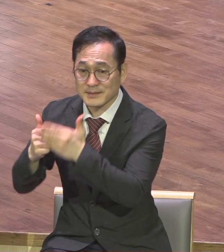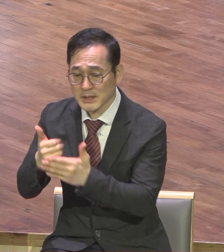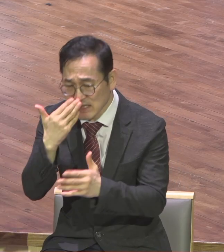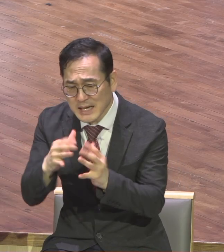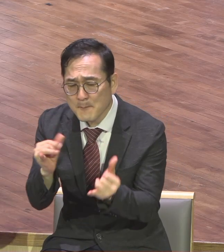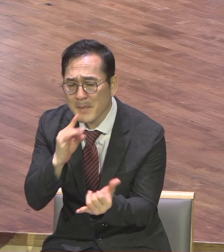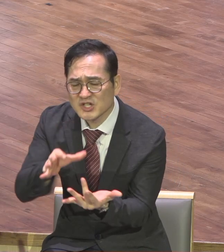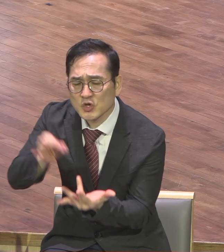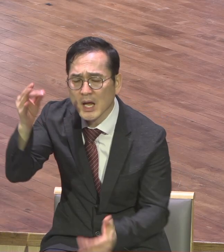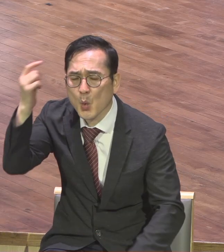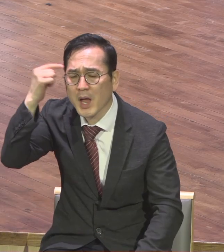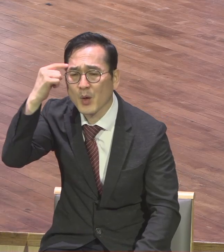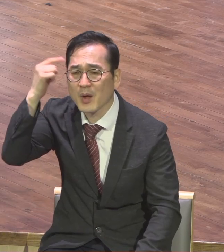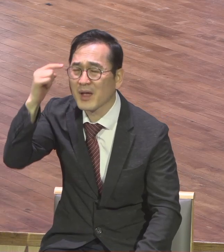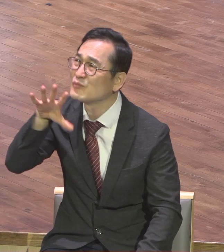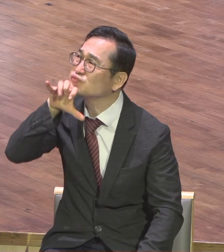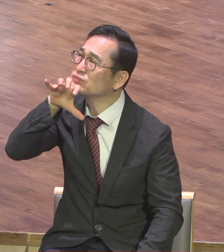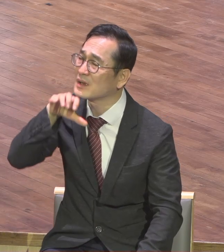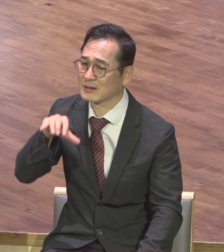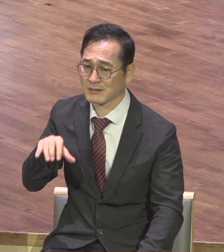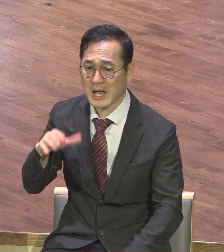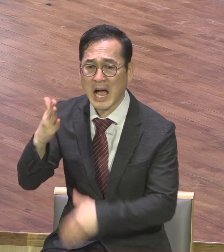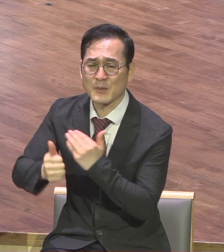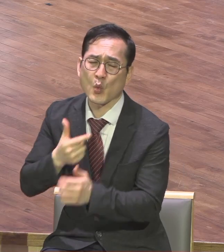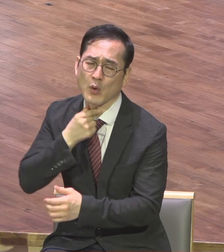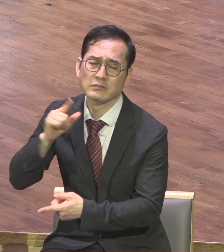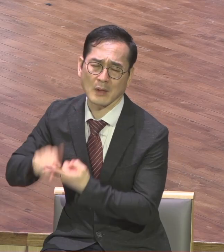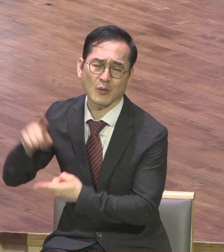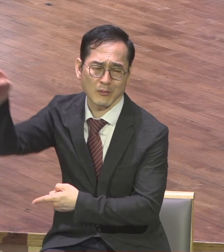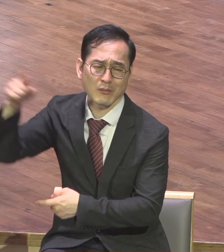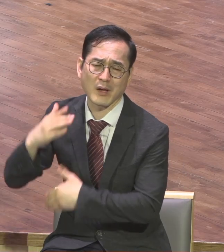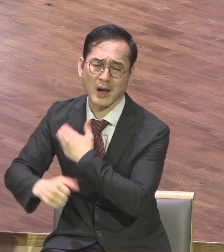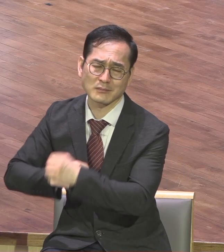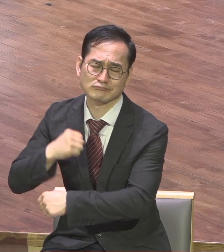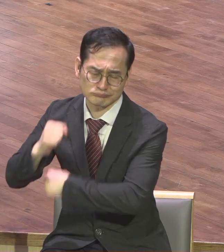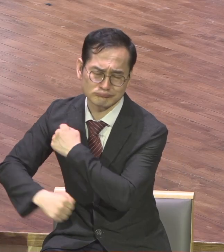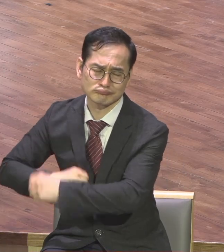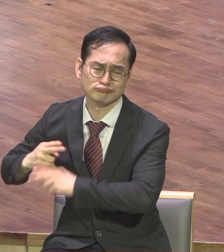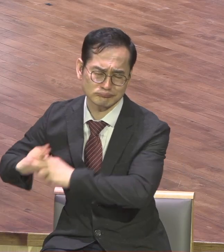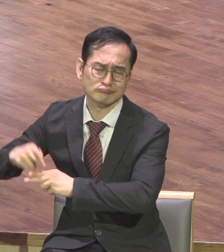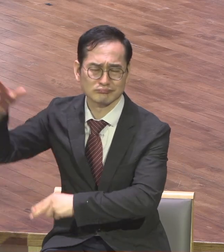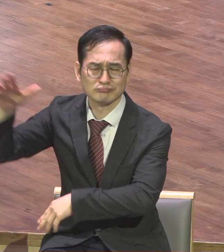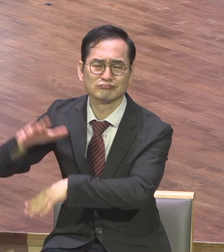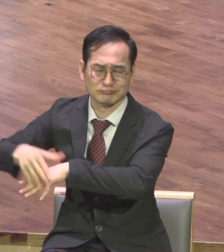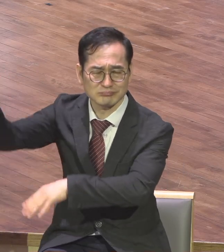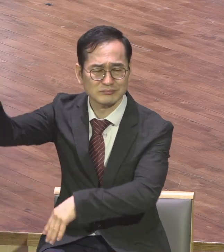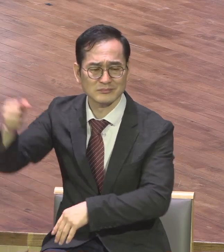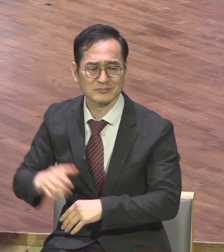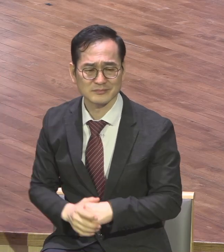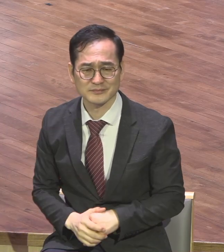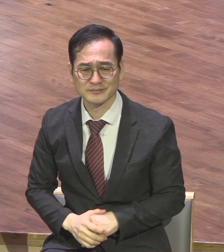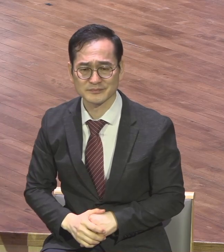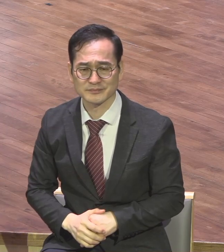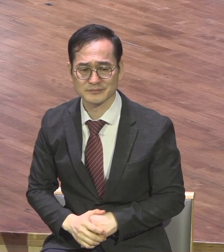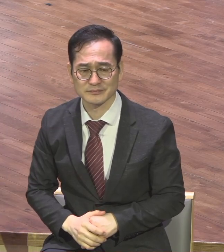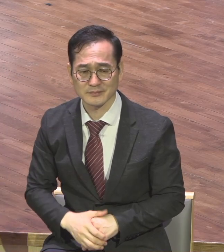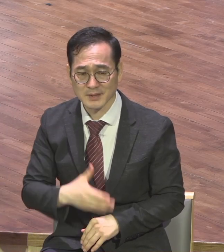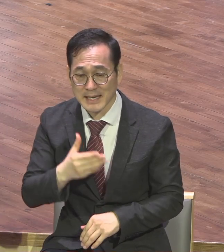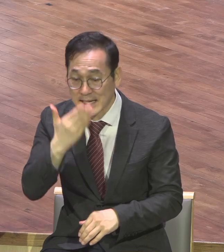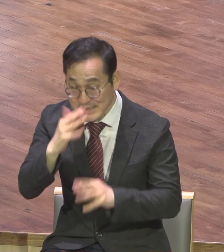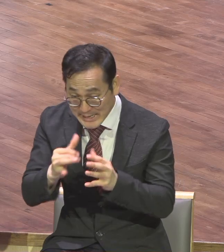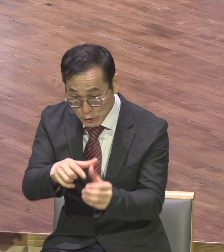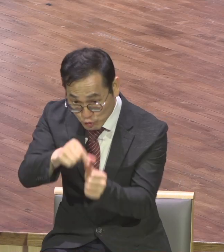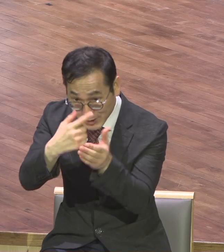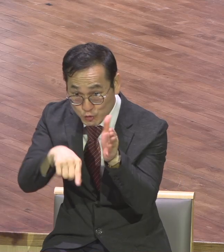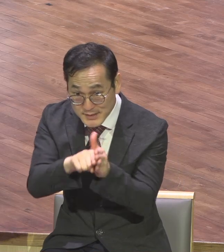마음대로예요. 절대 주권자예요. 인류를 구원하기 위해서 선택해 버린 것이 아브라함이요. 아브라함